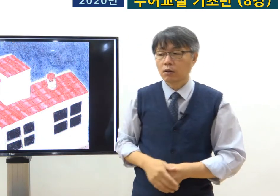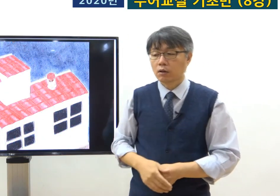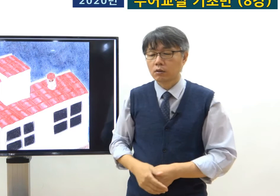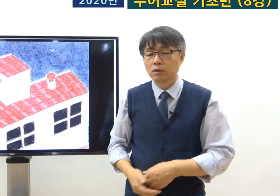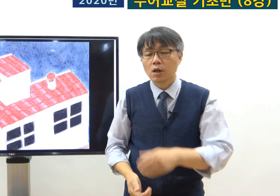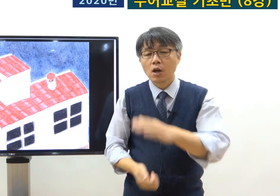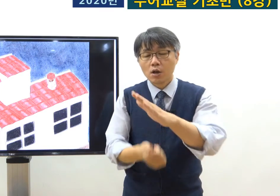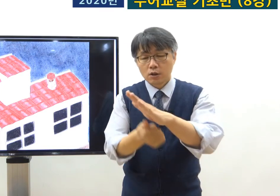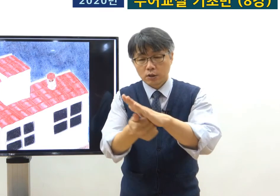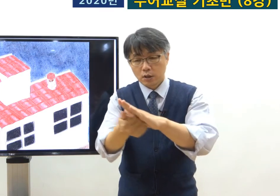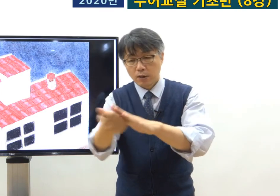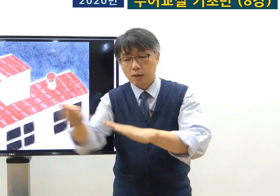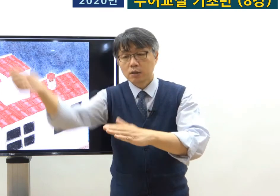것, 희망을